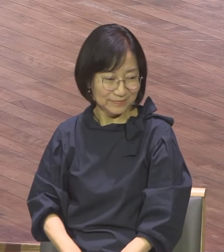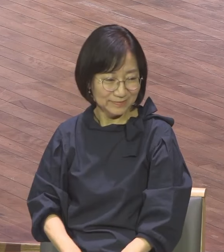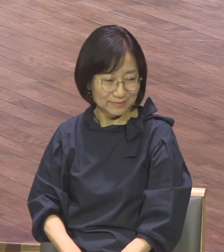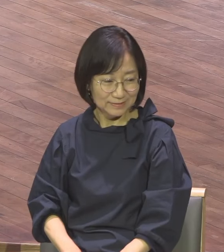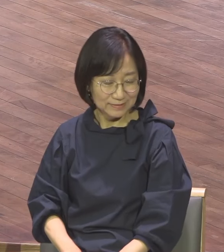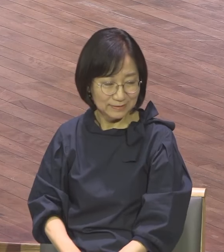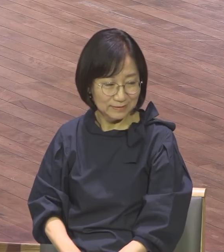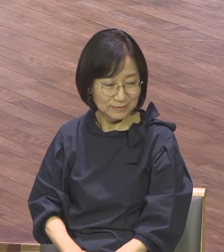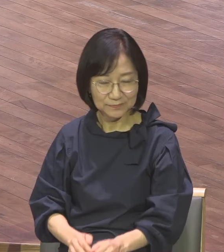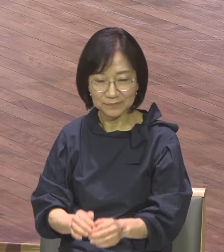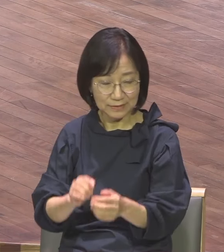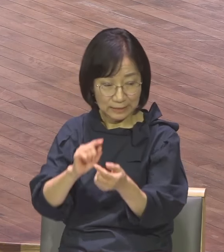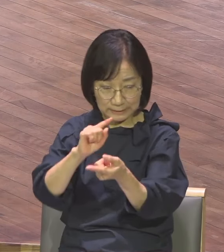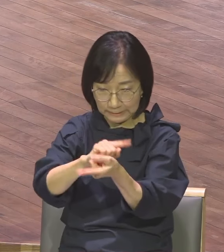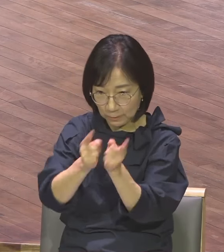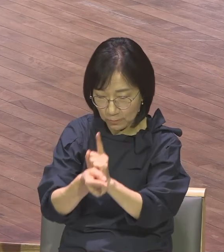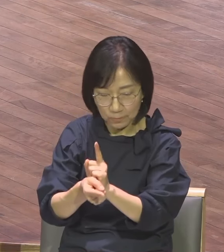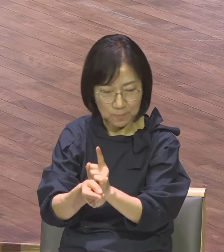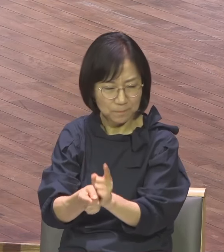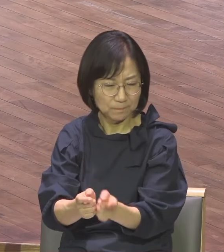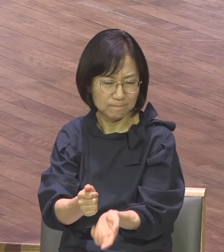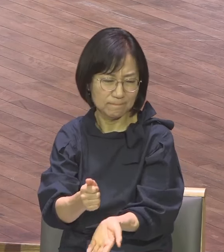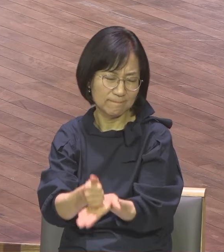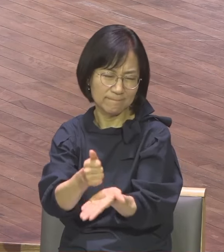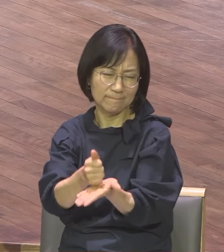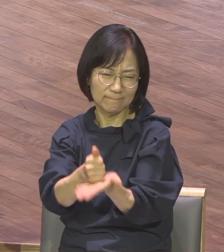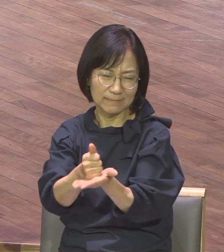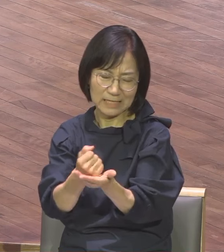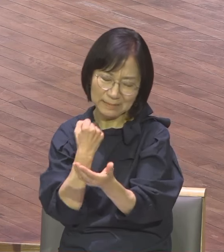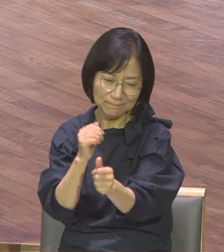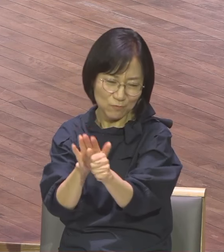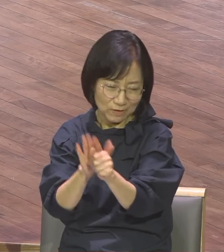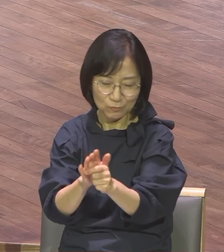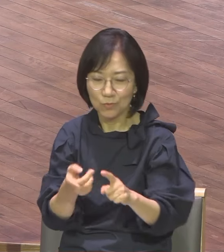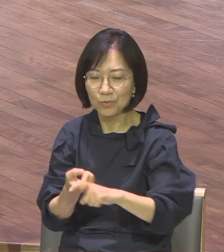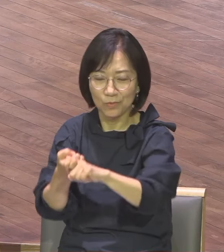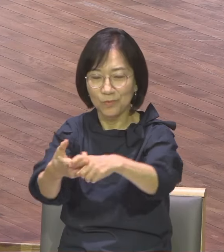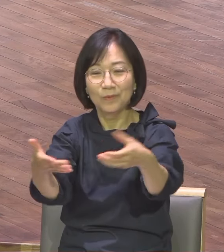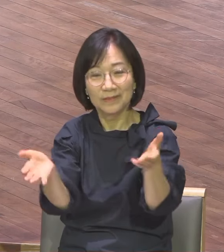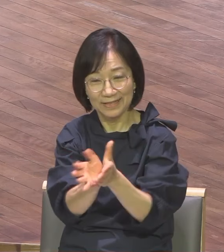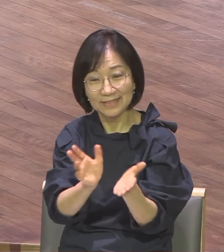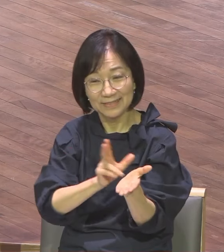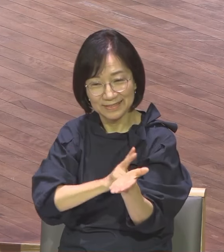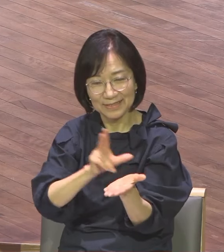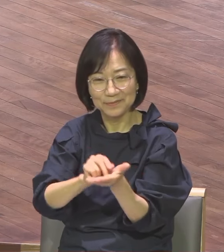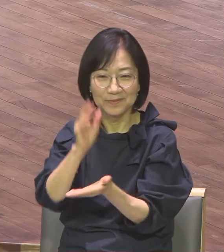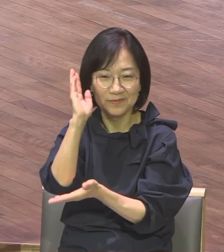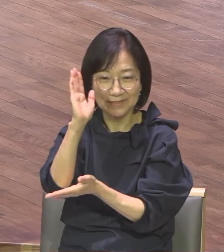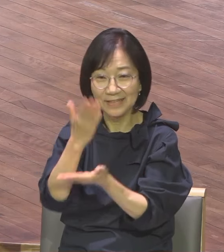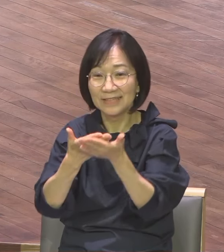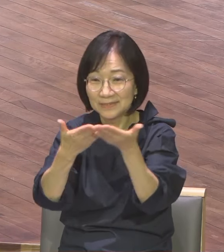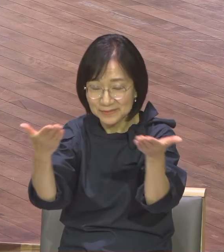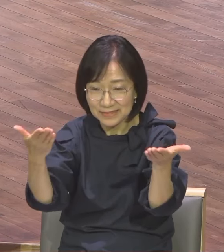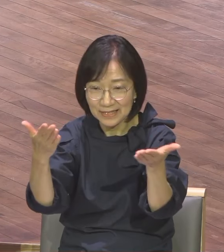서로를 세워주는 공동체라는 제목으로 말씀을 드립니다. 지난주일